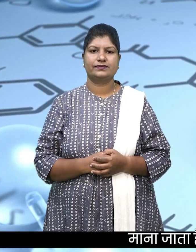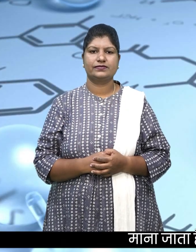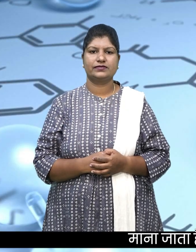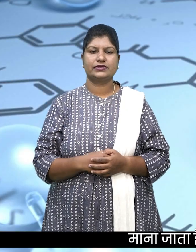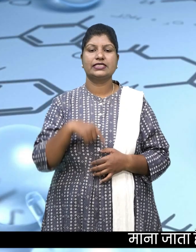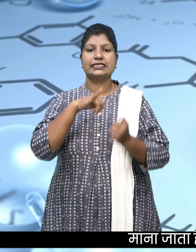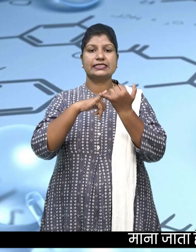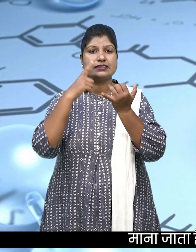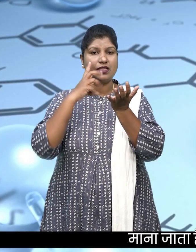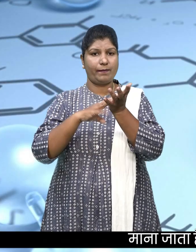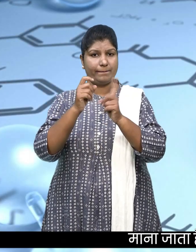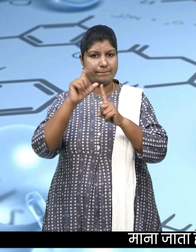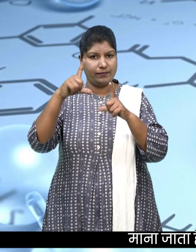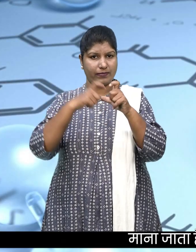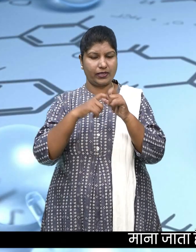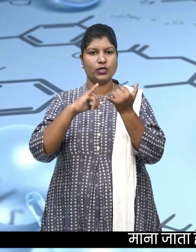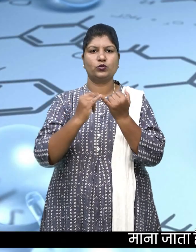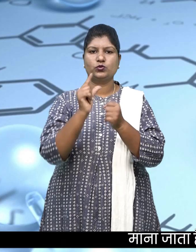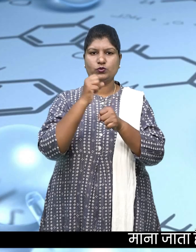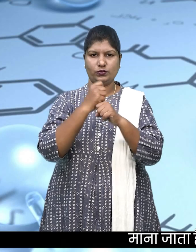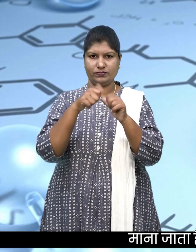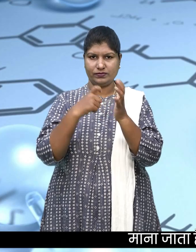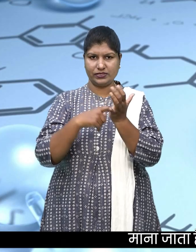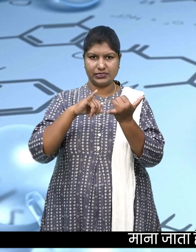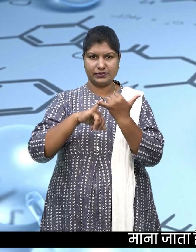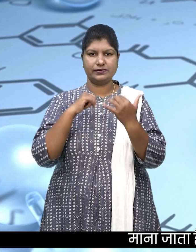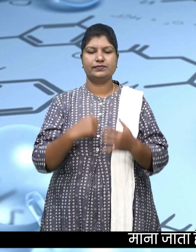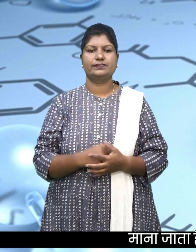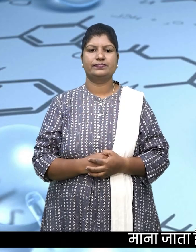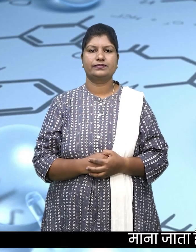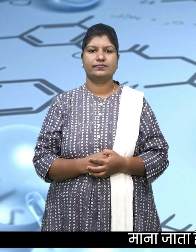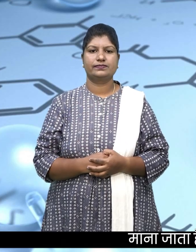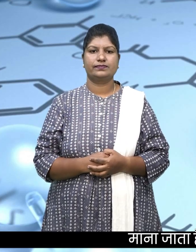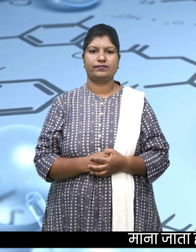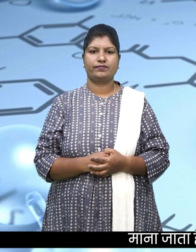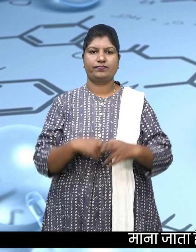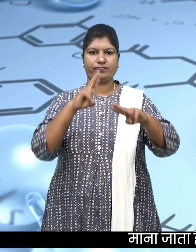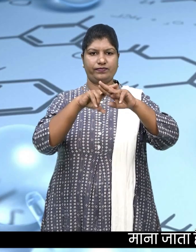माना जाता है कि इस स्तर पर साधारण शर्करा,